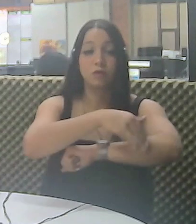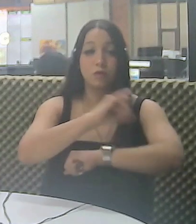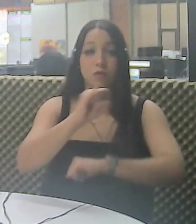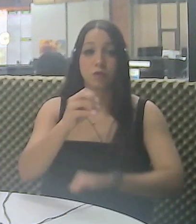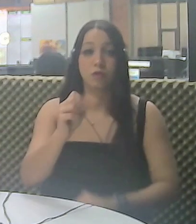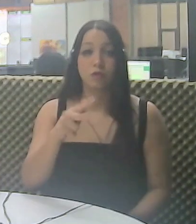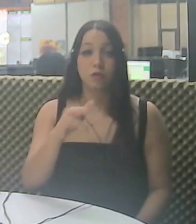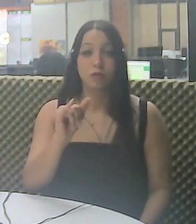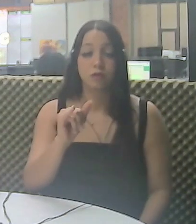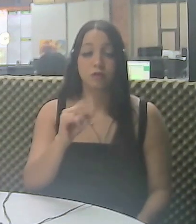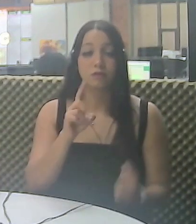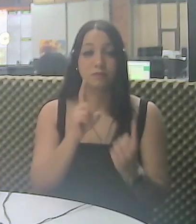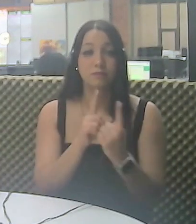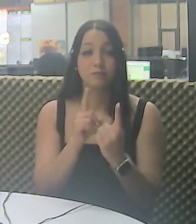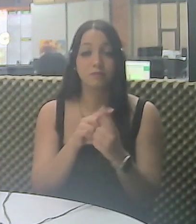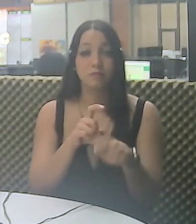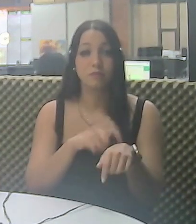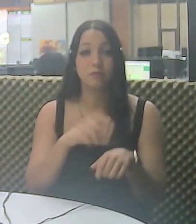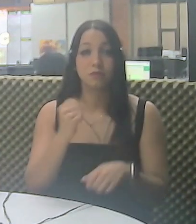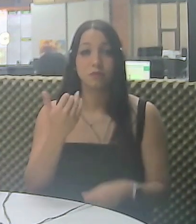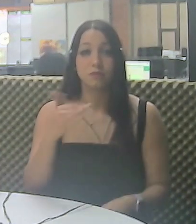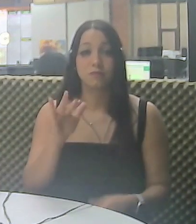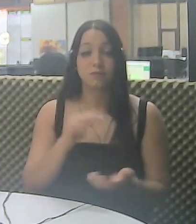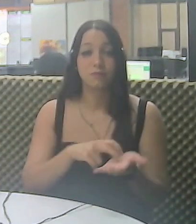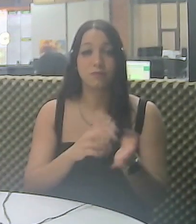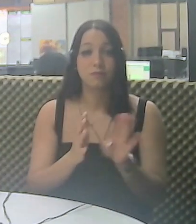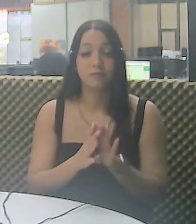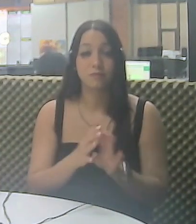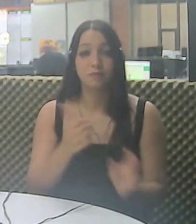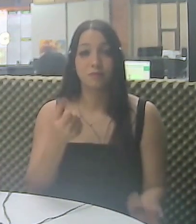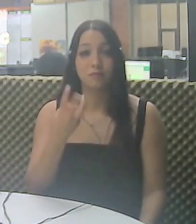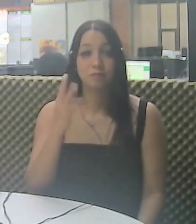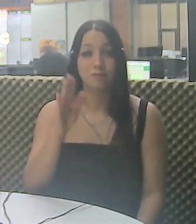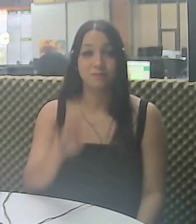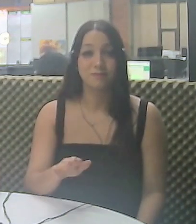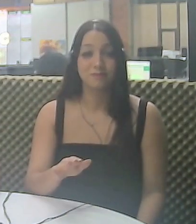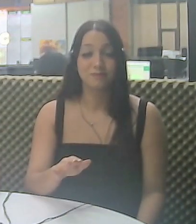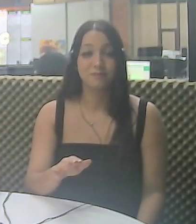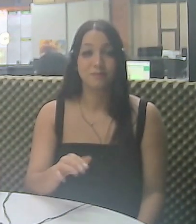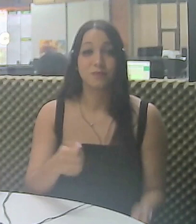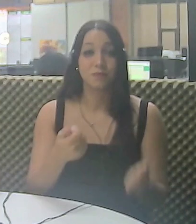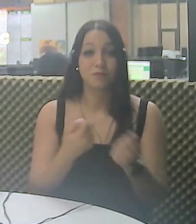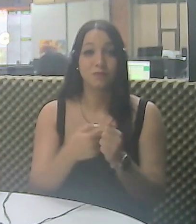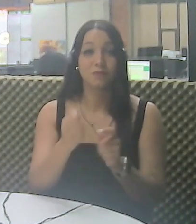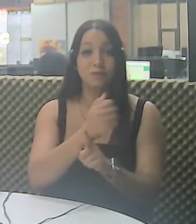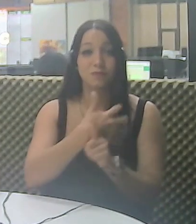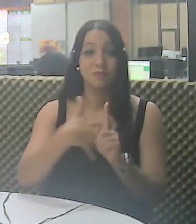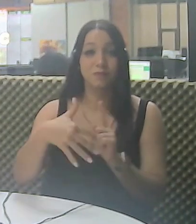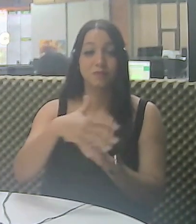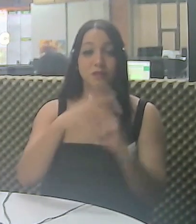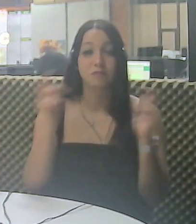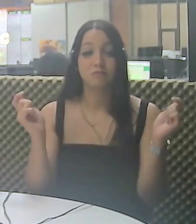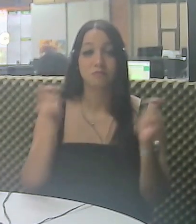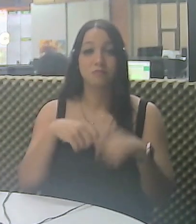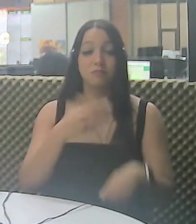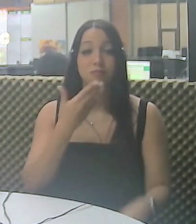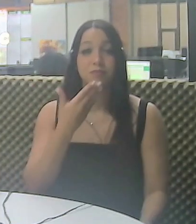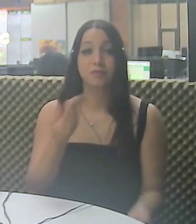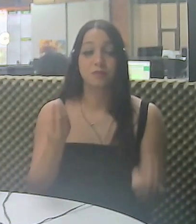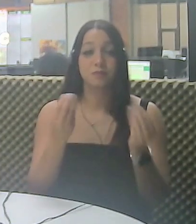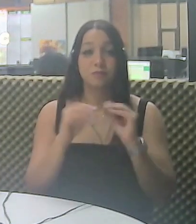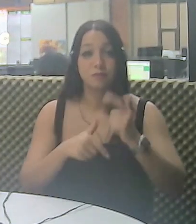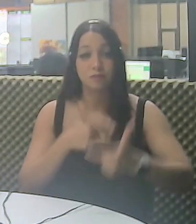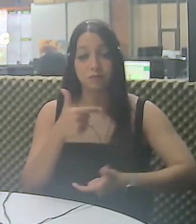Camargo. O atendimento vai das 8h30 da manhã até a 1 da tarde. Pelo busão social, é possível solicitar